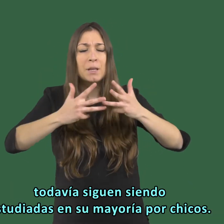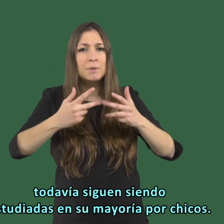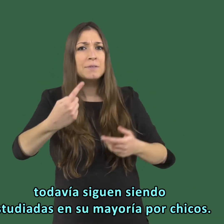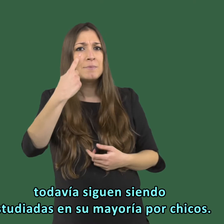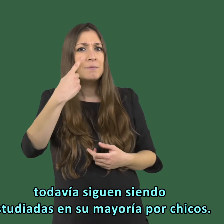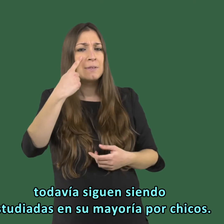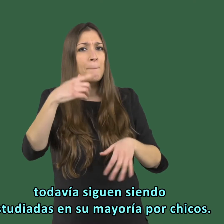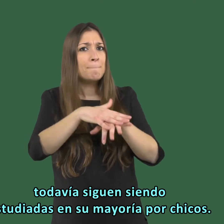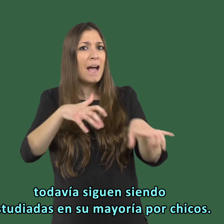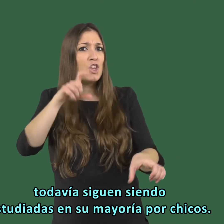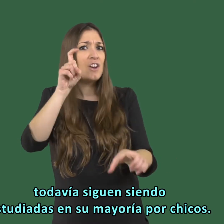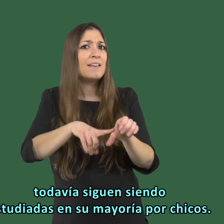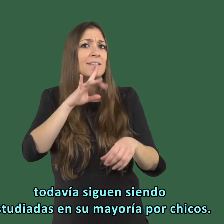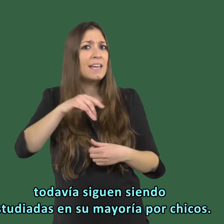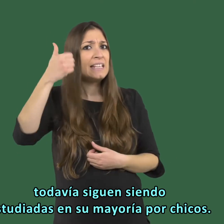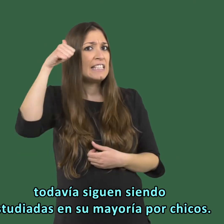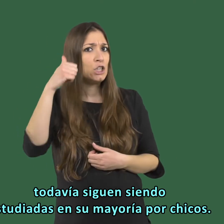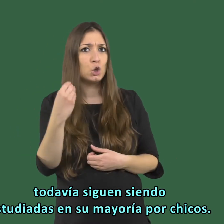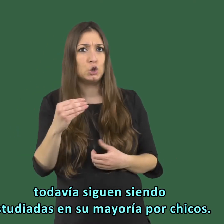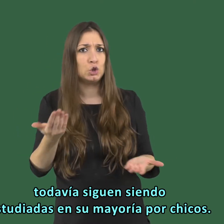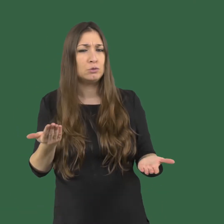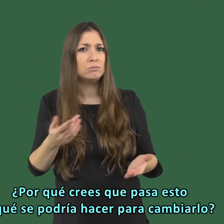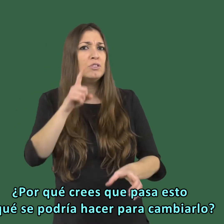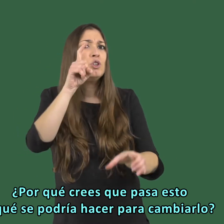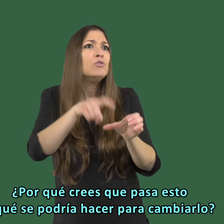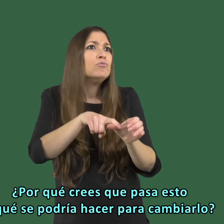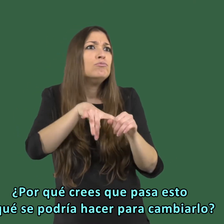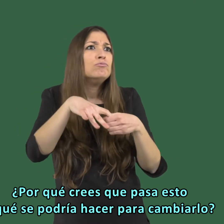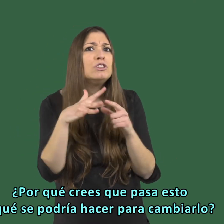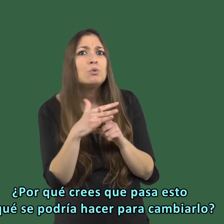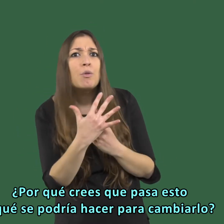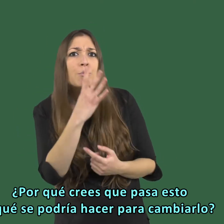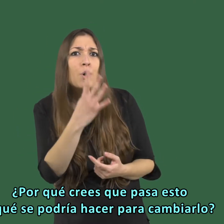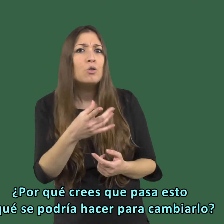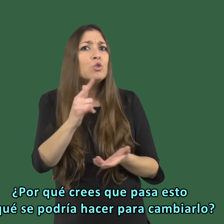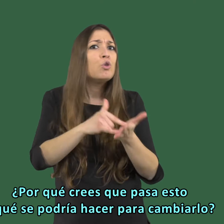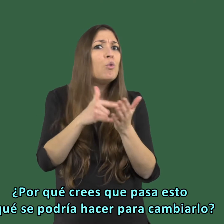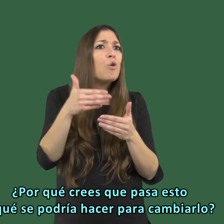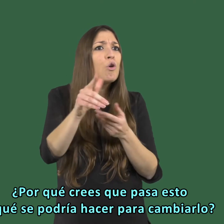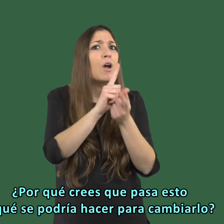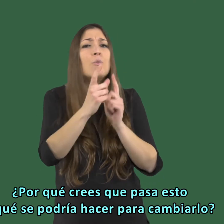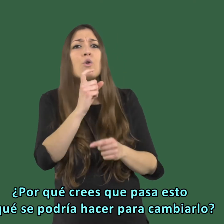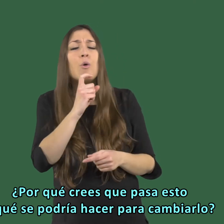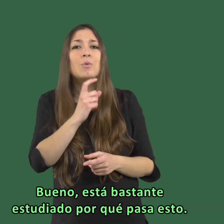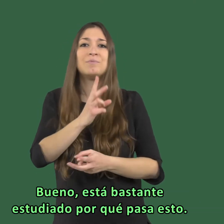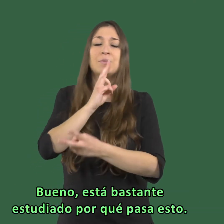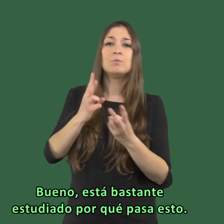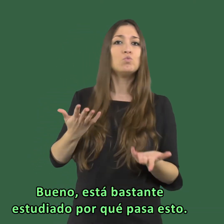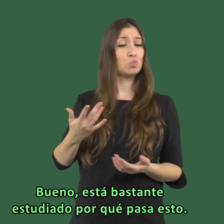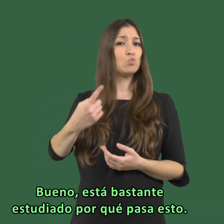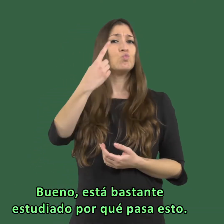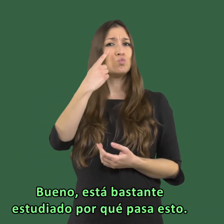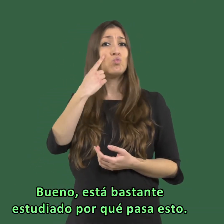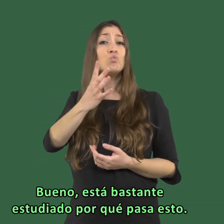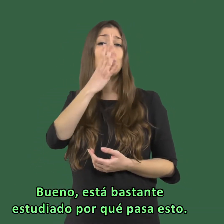matemáticas, todavía siguen siendo estudiadas en su mayoría por chicos. ¿Por qué crees que pasa esto y qué se podría hacer para cambiarlo? Bueno,